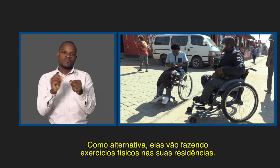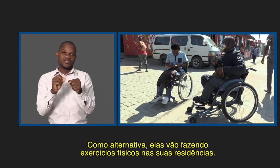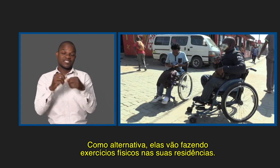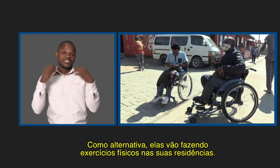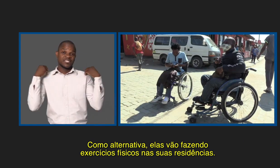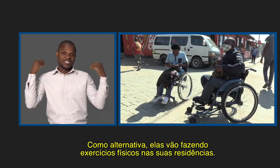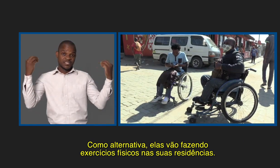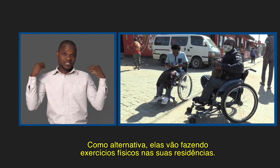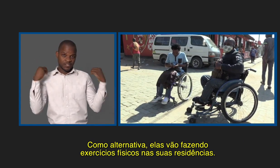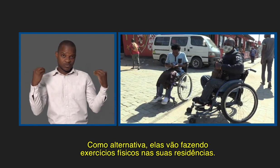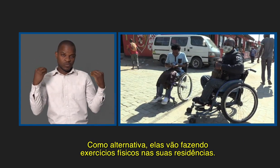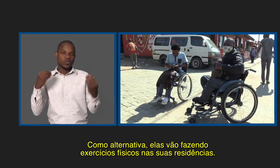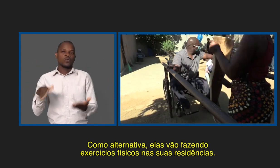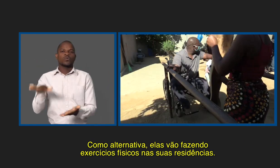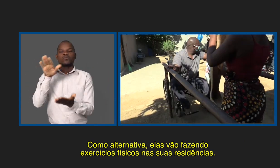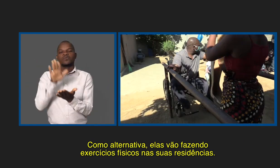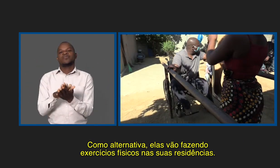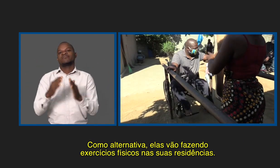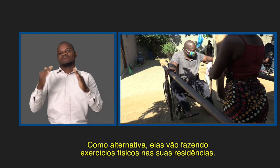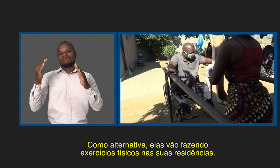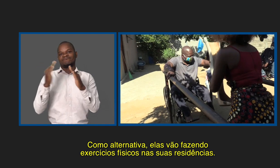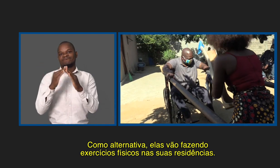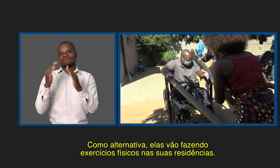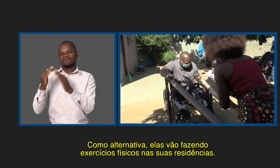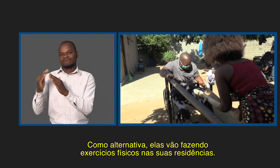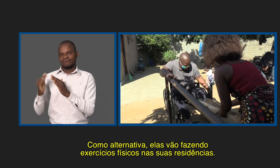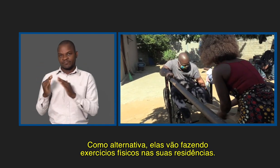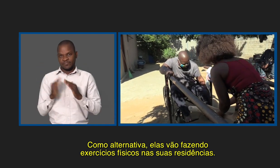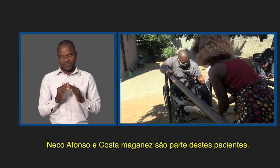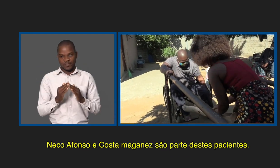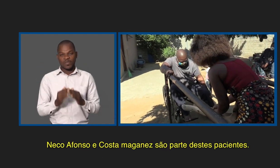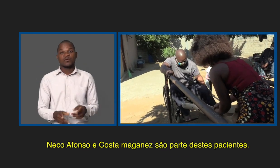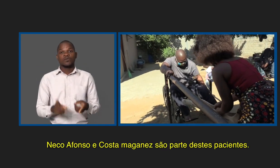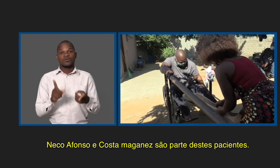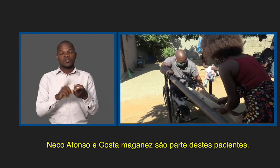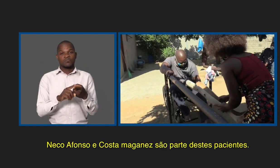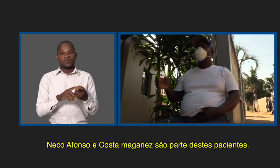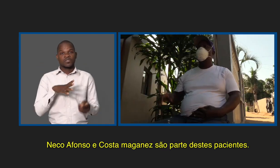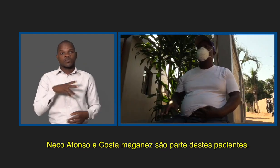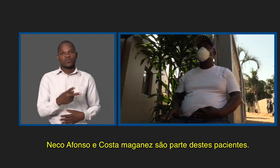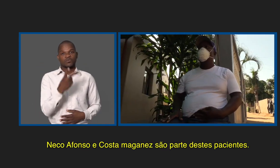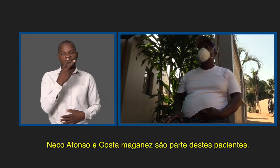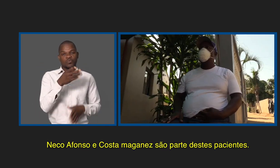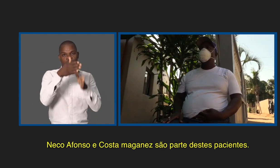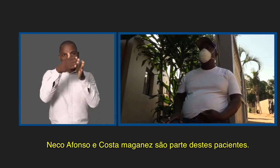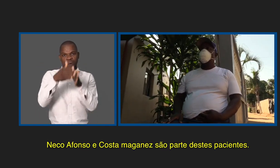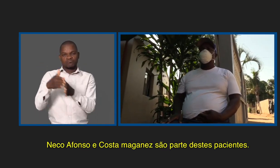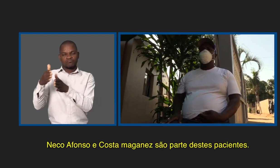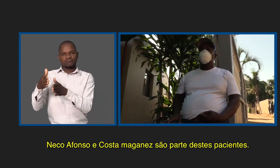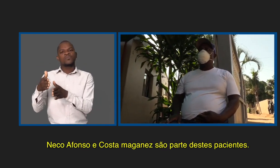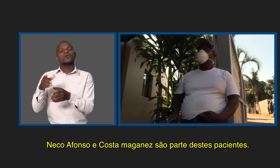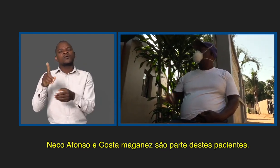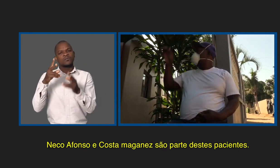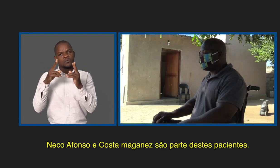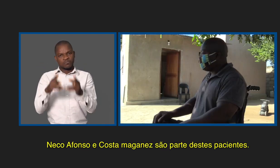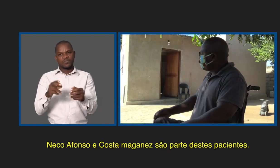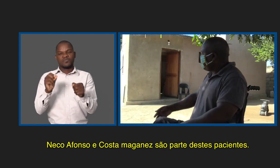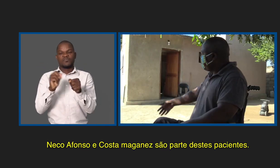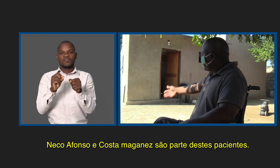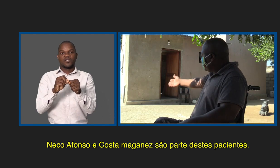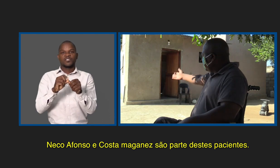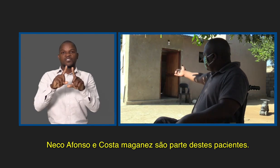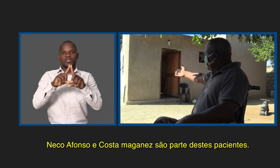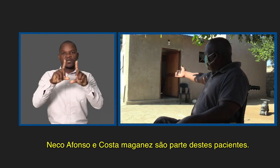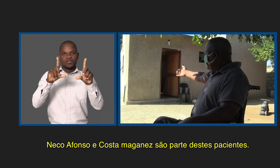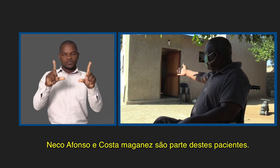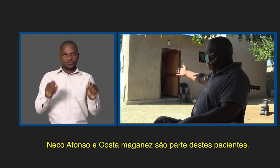fazendo exercícios físicos nas suas residências. Neco Afonso e Costa Mangnás são parte